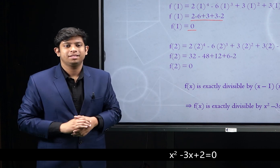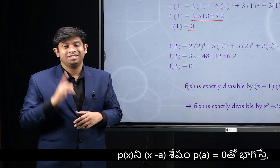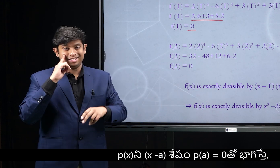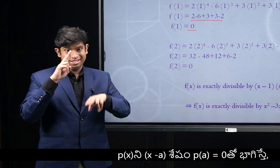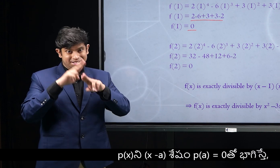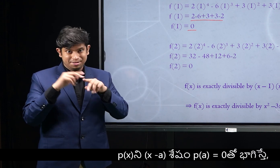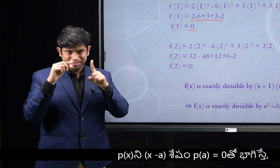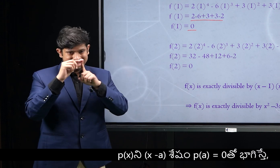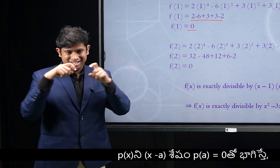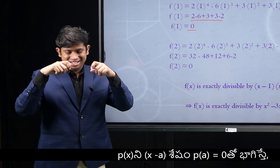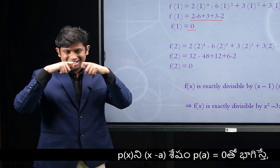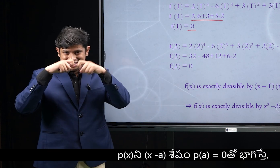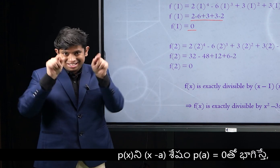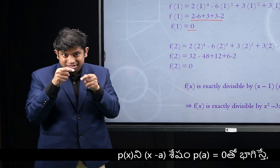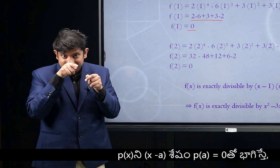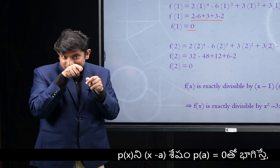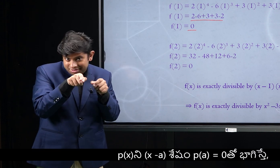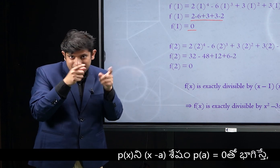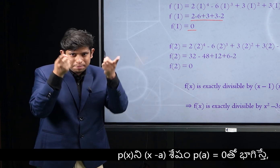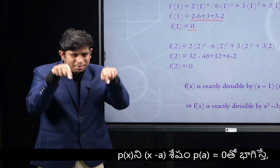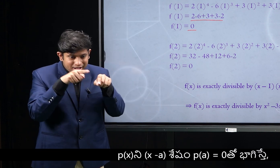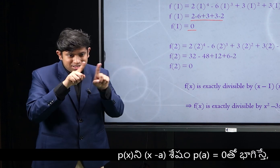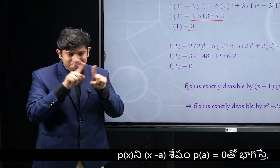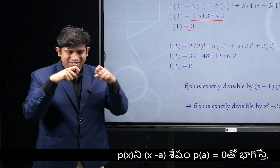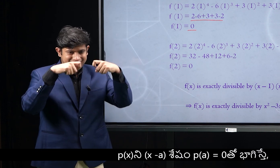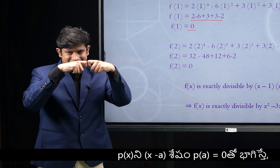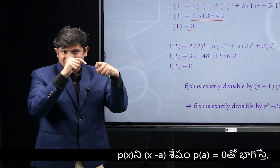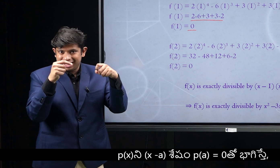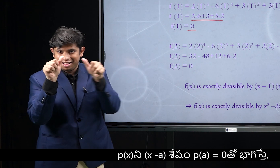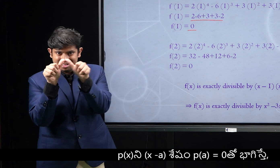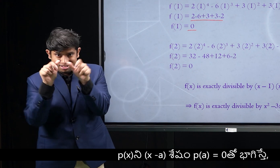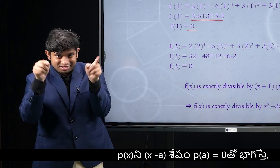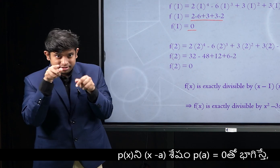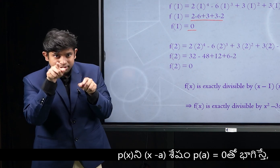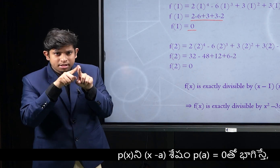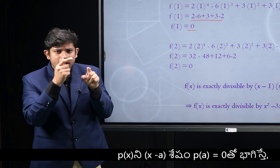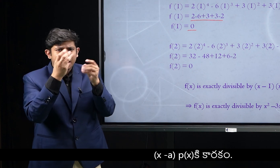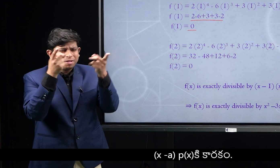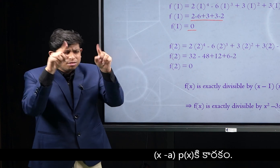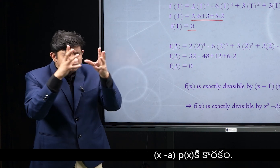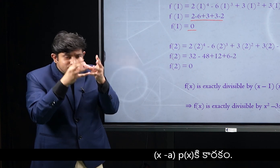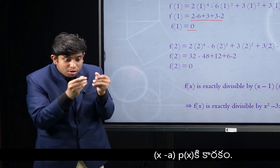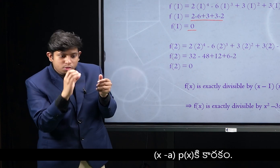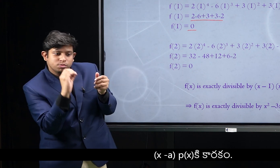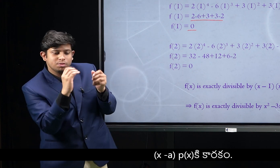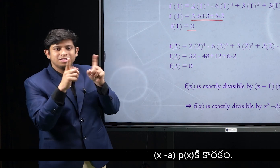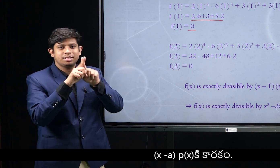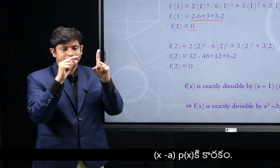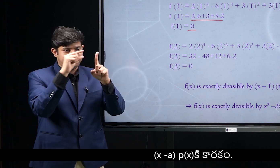p ఇంటూ xని x మైనస్ a శేషం p ఇంటూ a ఈజ్ ఈక్వల్ టు 0తో భాగిస్తే x మైనస్ a p ఇంటూ